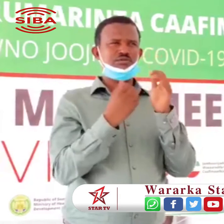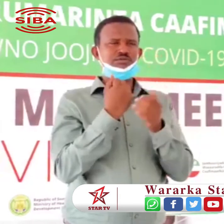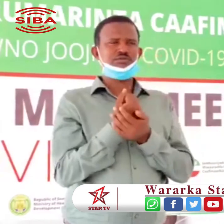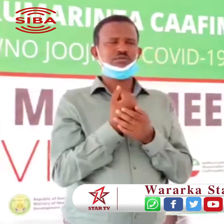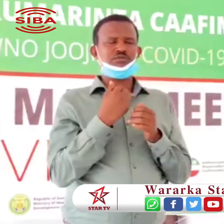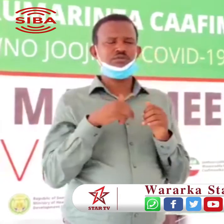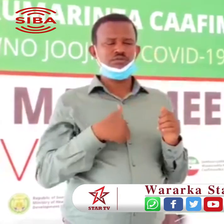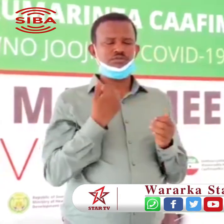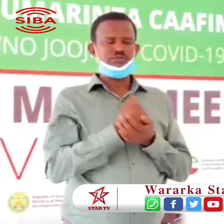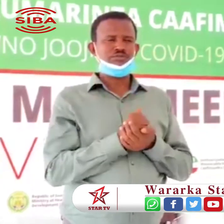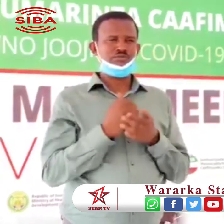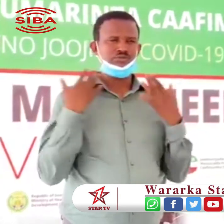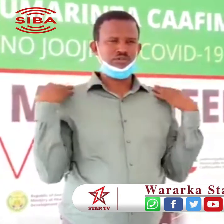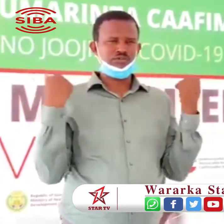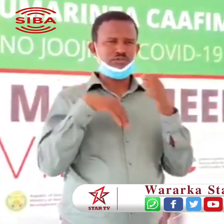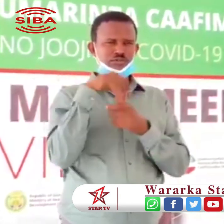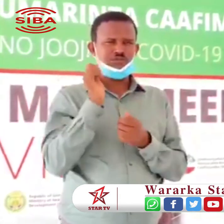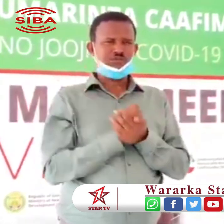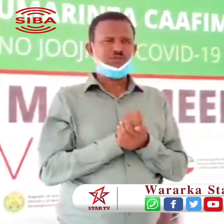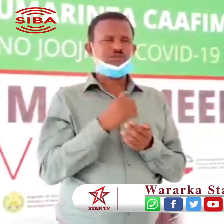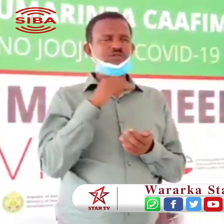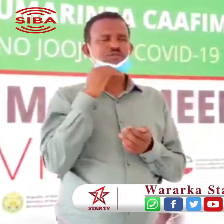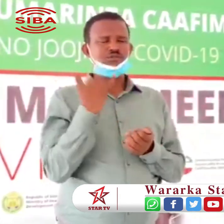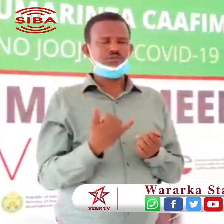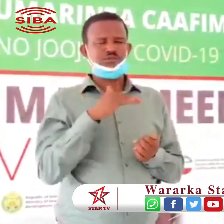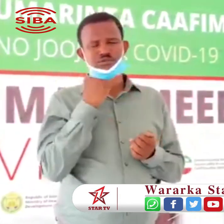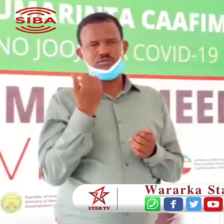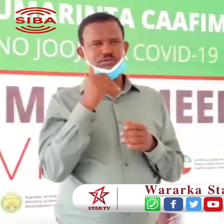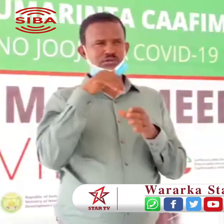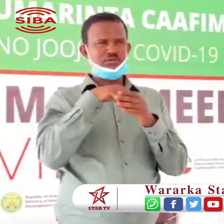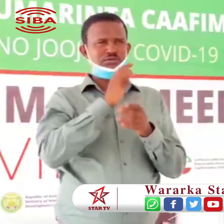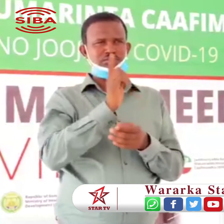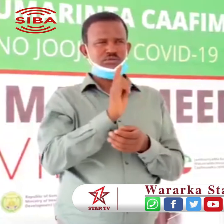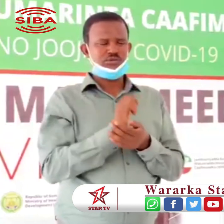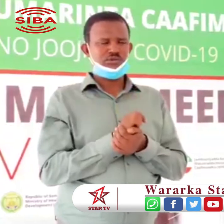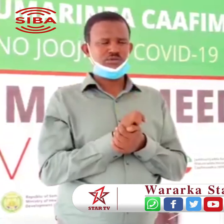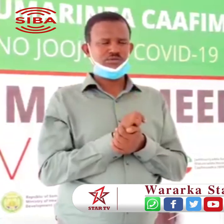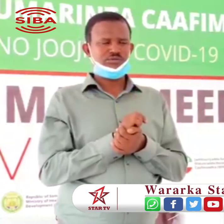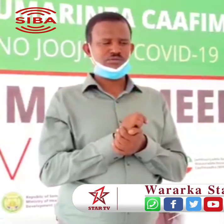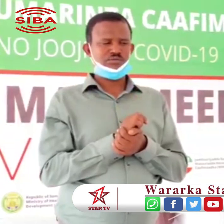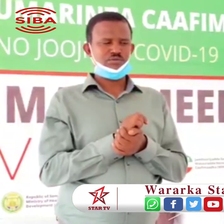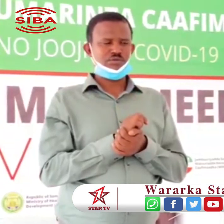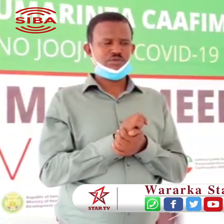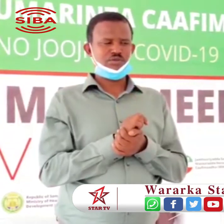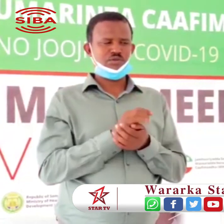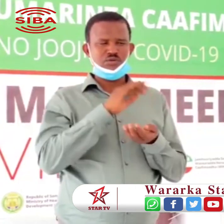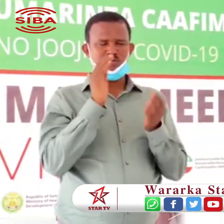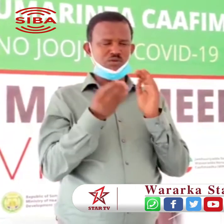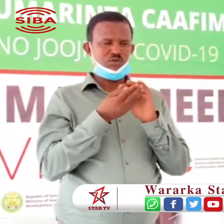ilaah mahadiyaha ka gaadhay ma jirin 24 saacadood u dambeeyay. Tirada guud ee dhimashaduna waa